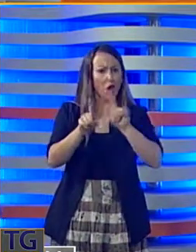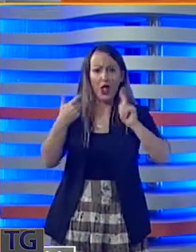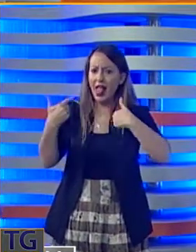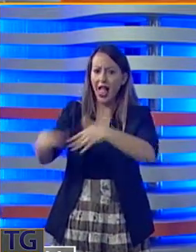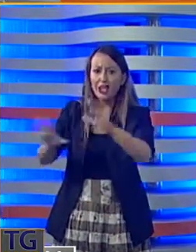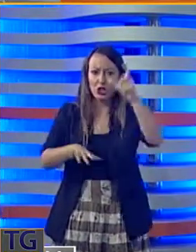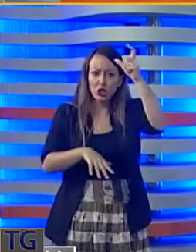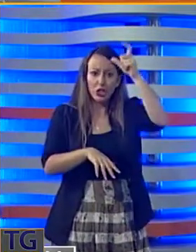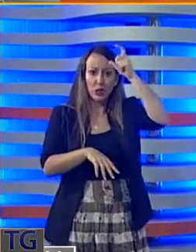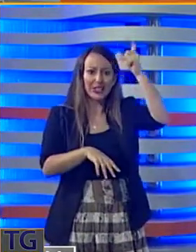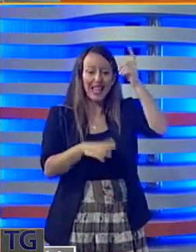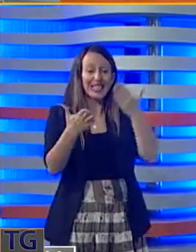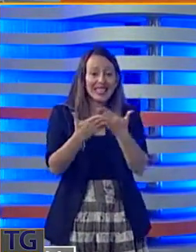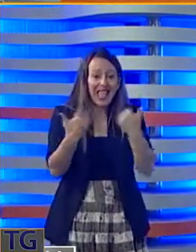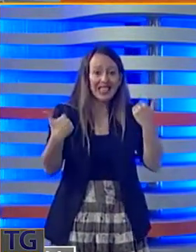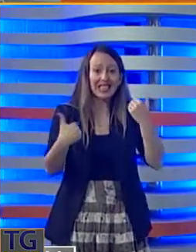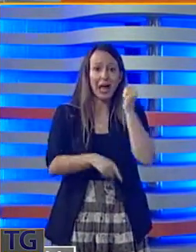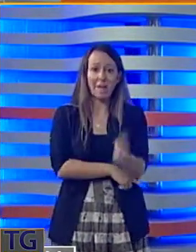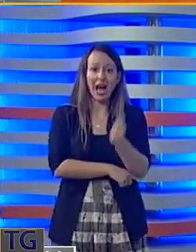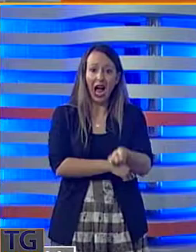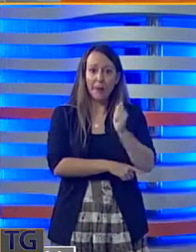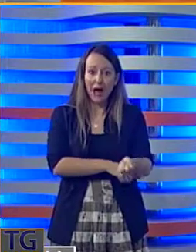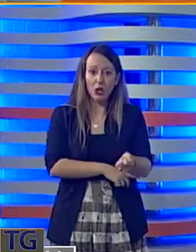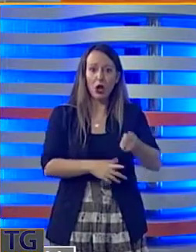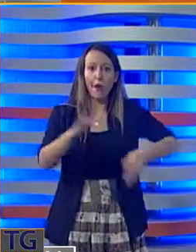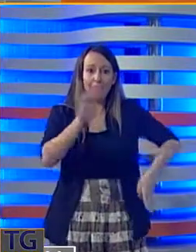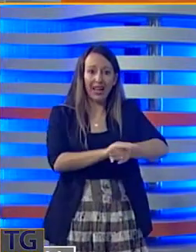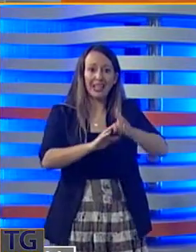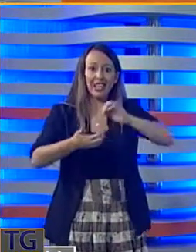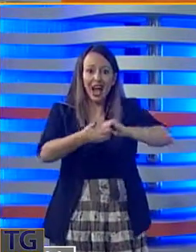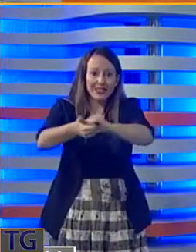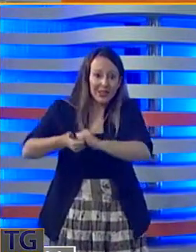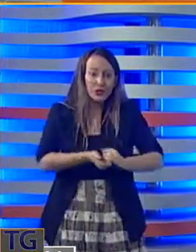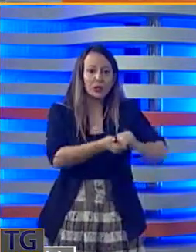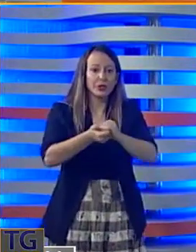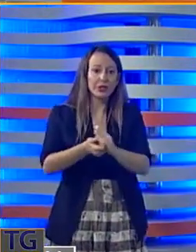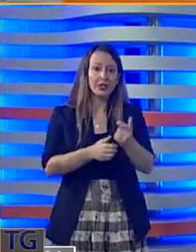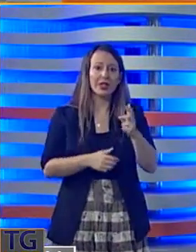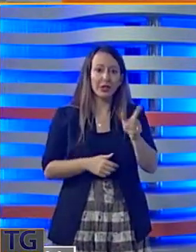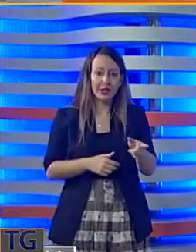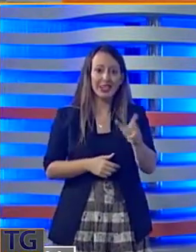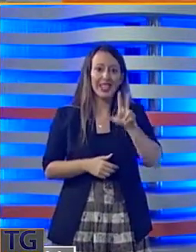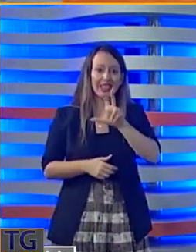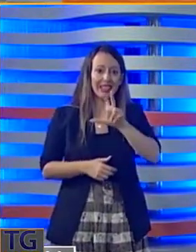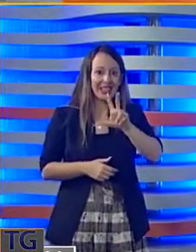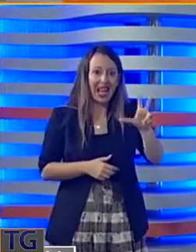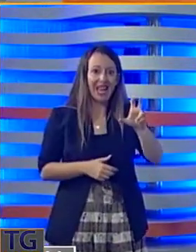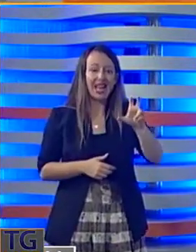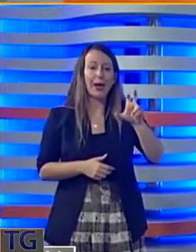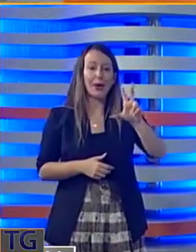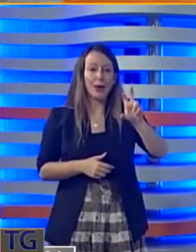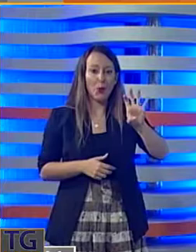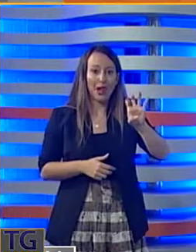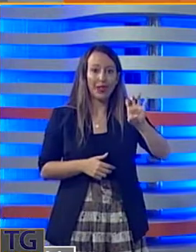di un'ammenda dimezzata a 34.500 euro e nello stesso porto oggi 19